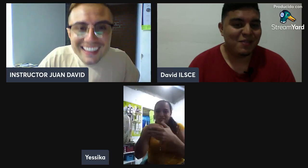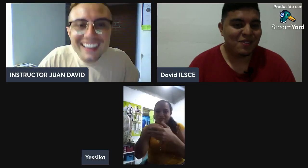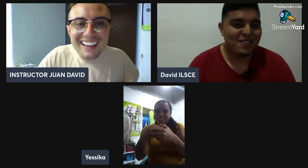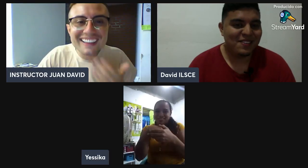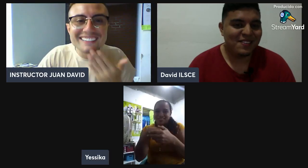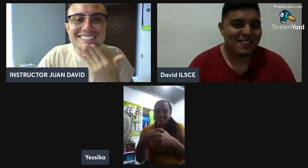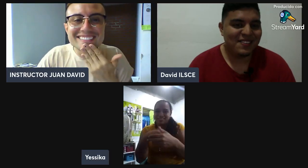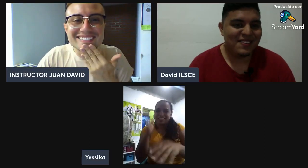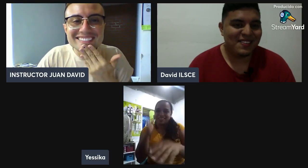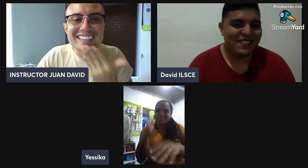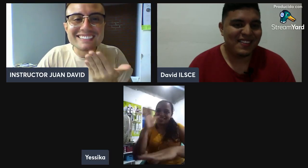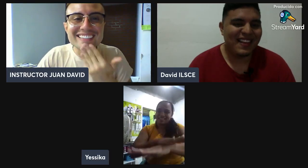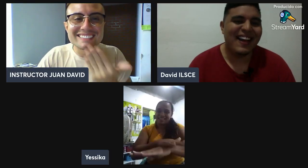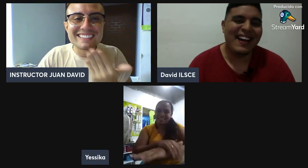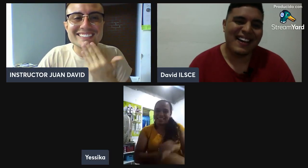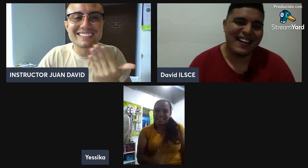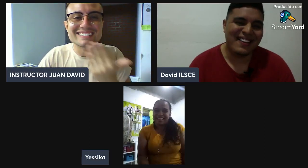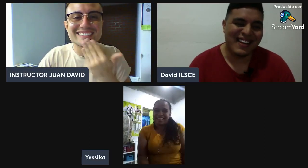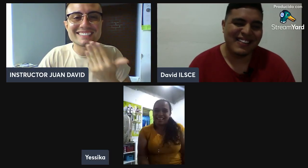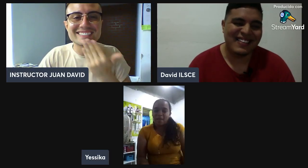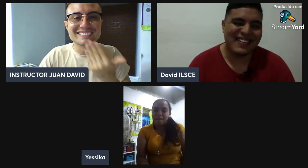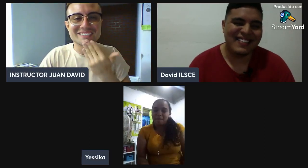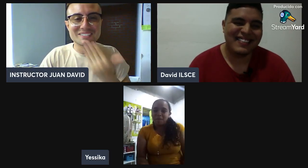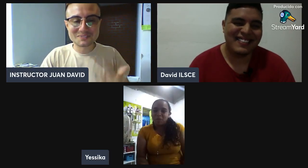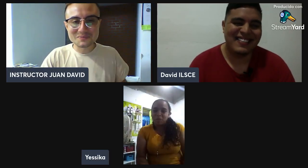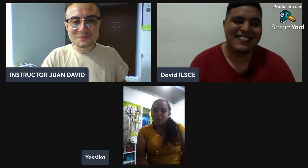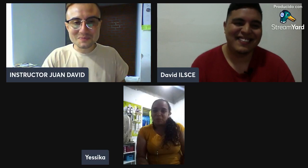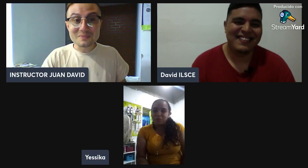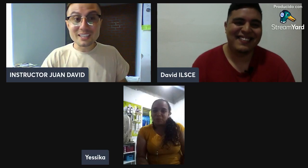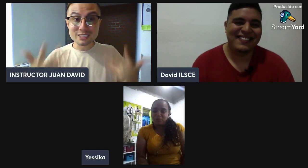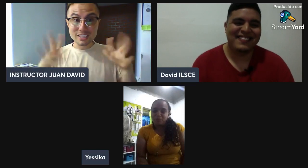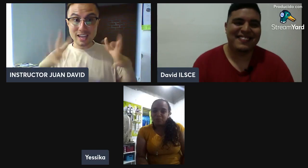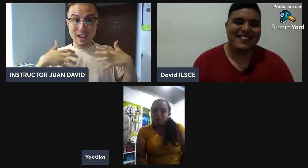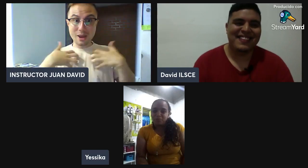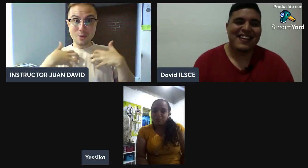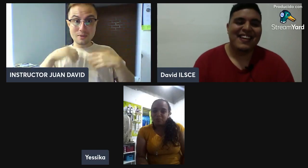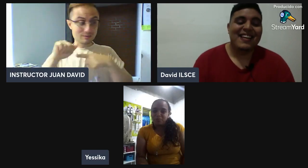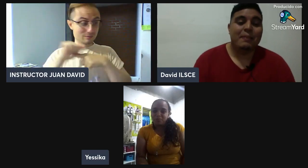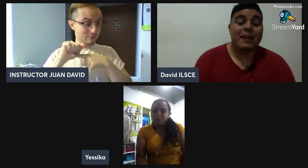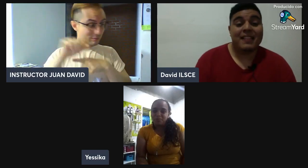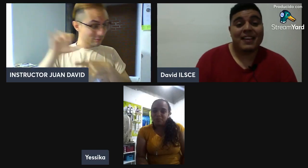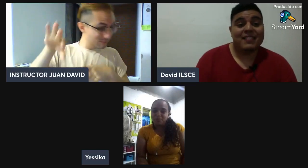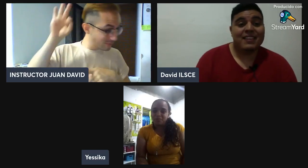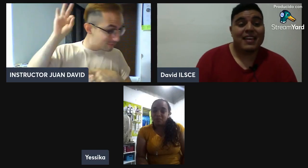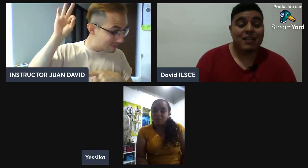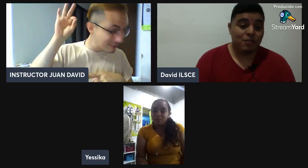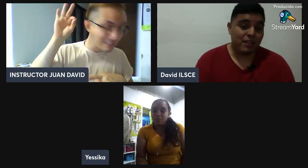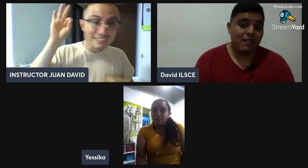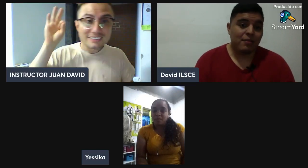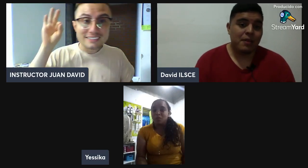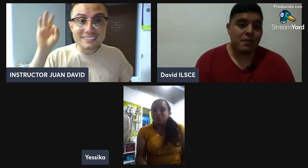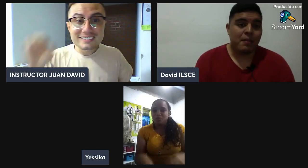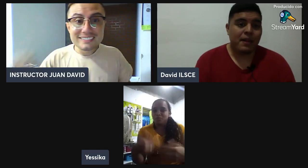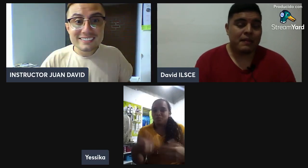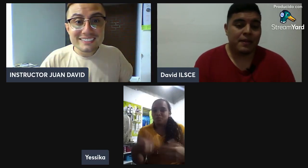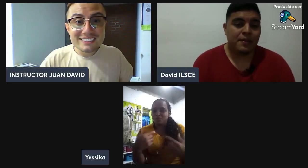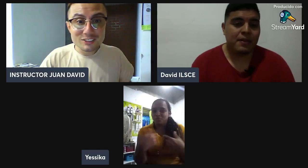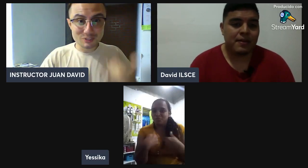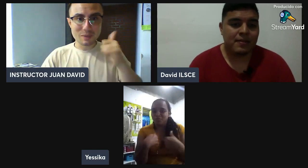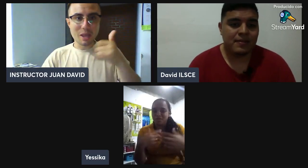descripción? ¿Ya Ah, practicaste lo gracias. de la ¿Practicaste, escogiste tu animal para escribir?